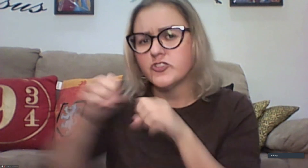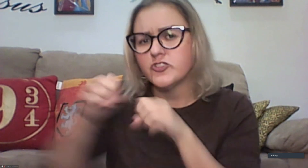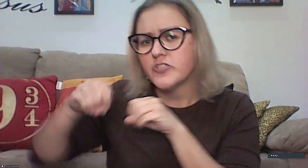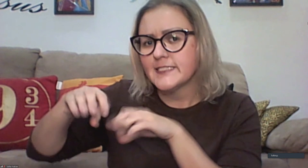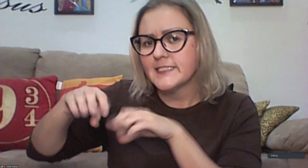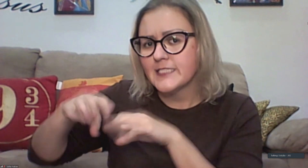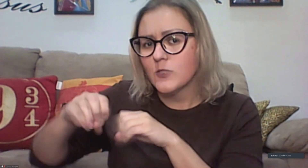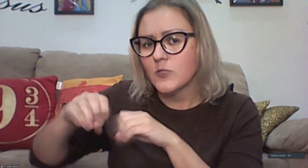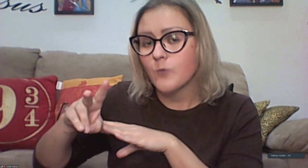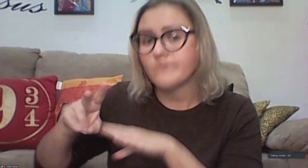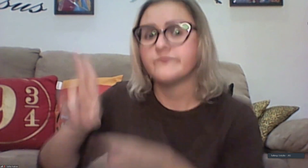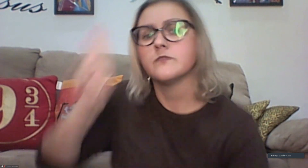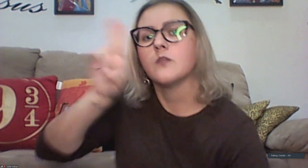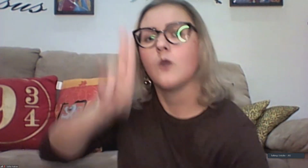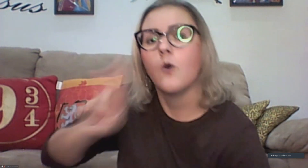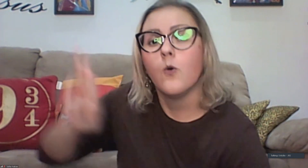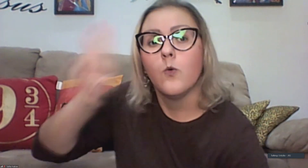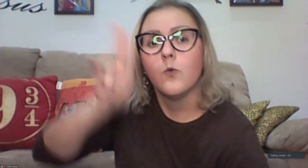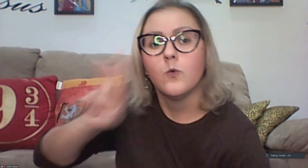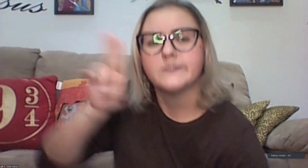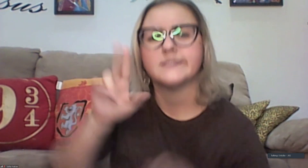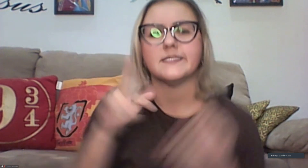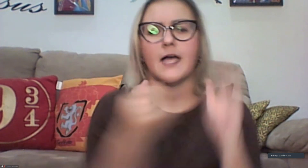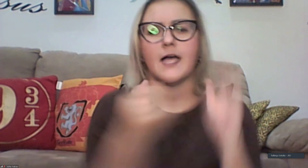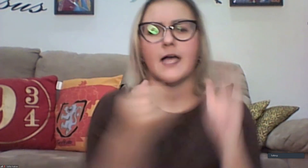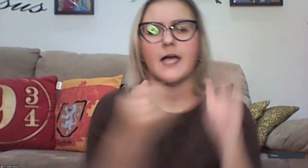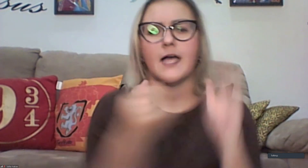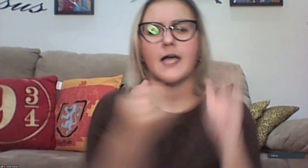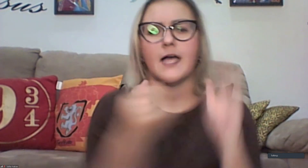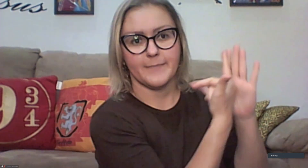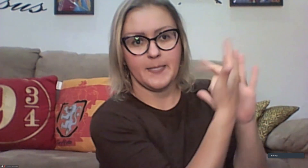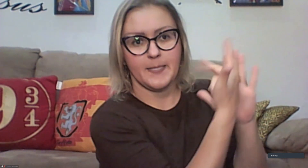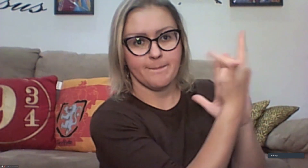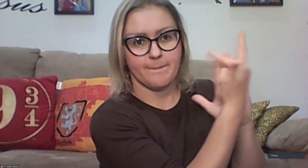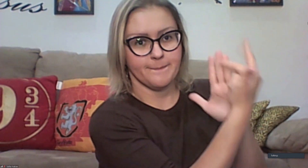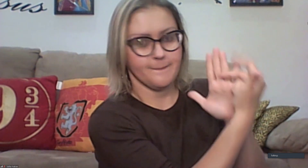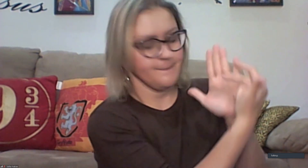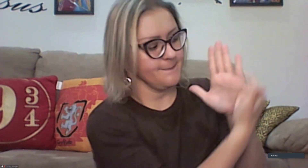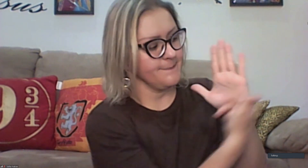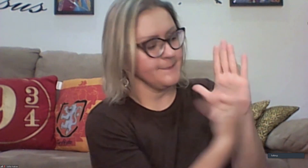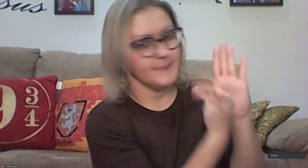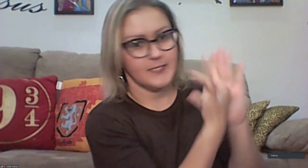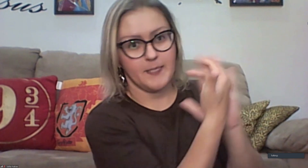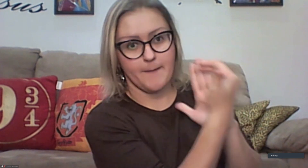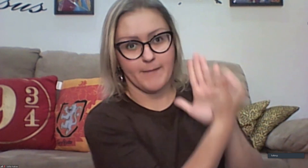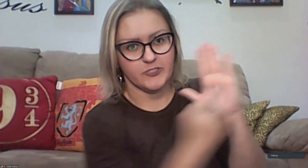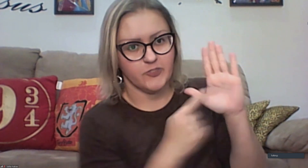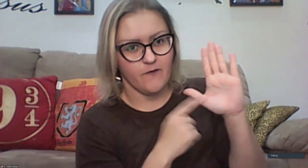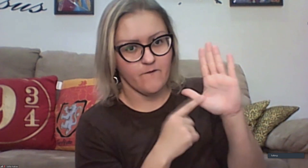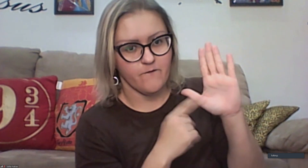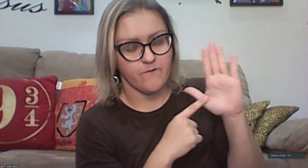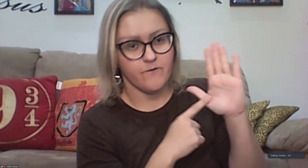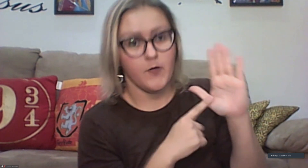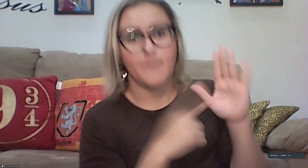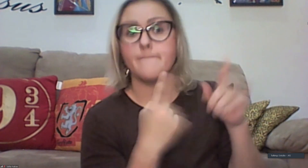Devem ser utilizadas estratégias, como, por exemplo, figuras, desenhos,